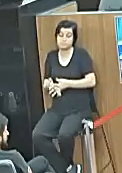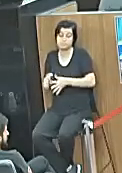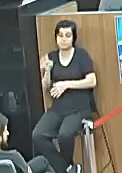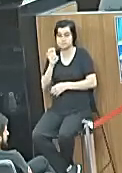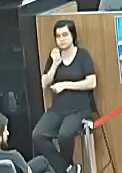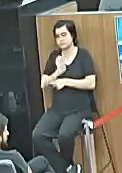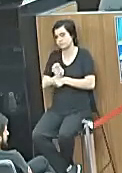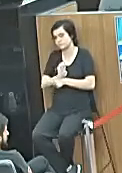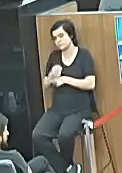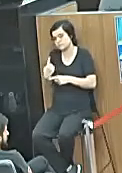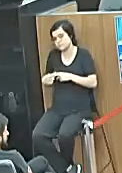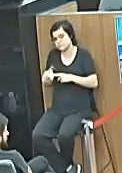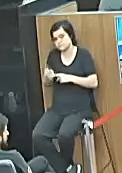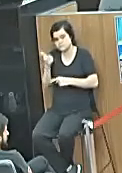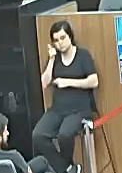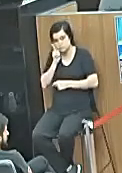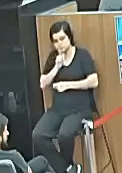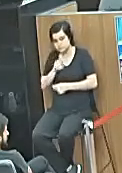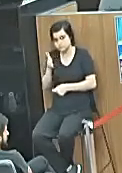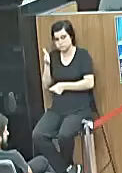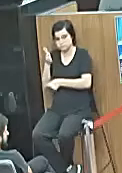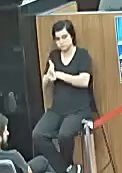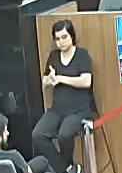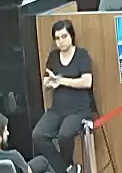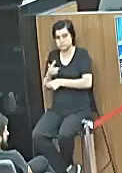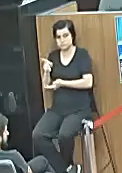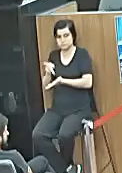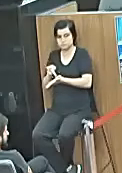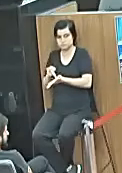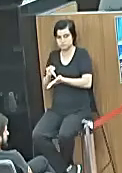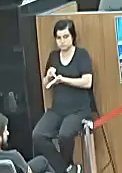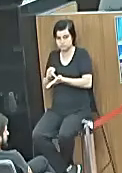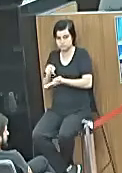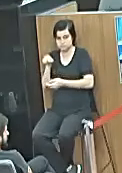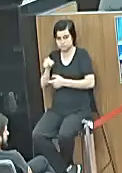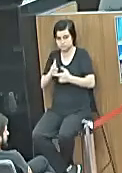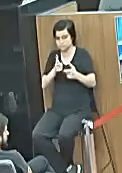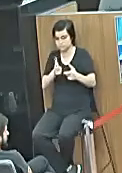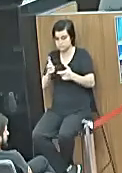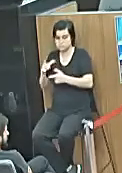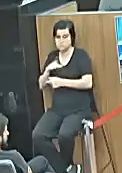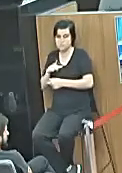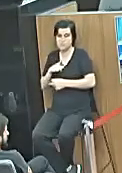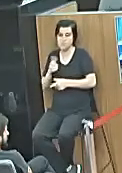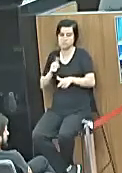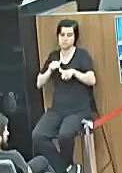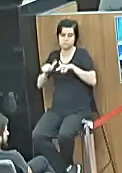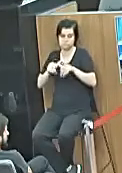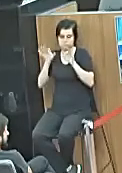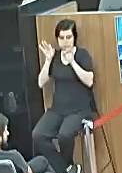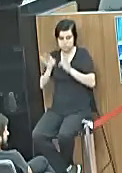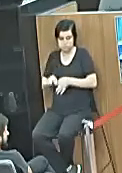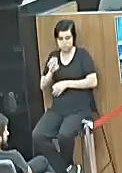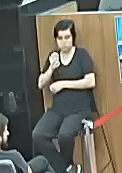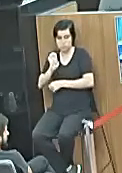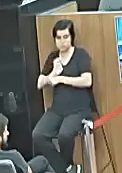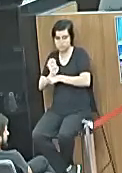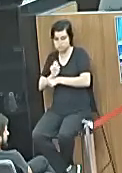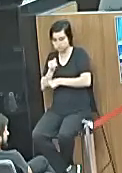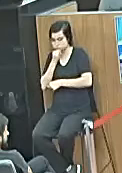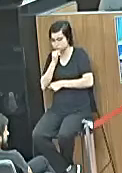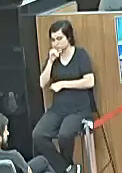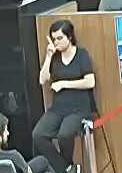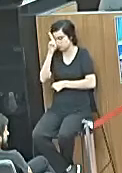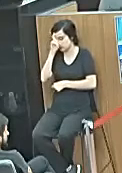estado porque para poder garantir o acesso às pessoas essas regiões que têm os serviços necessários ao estado como hospitais